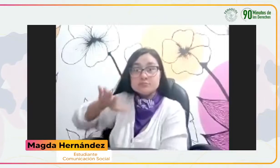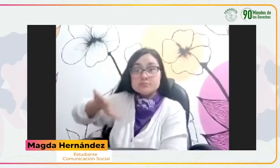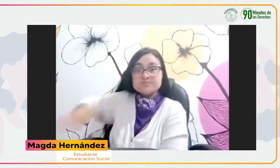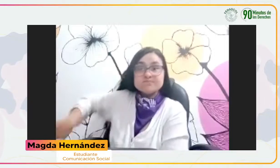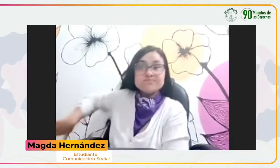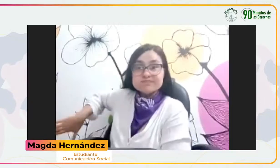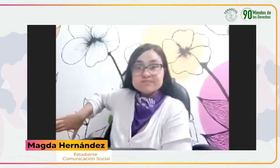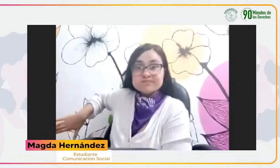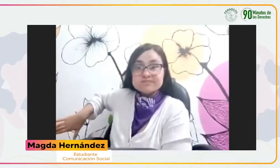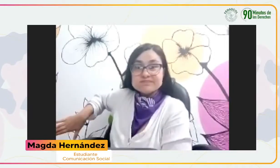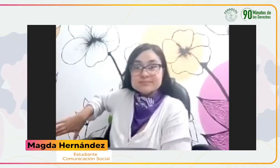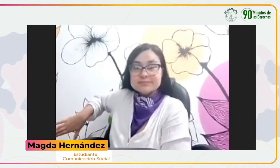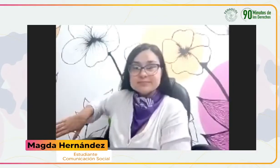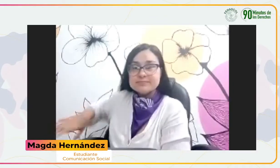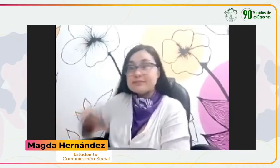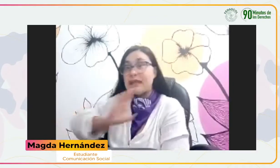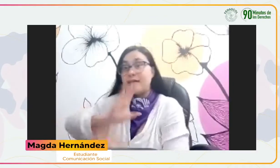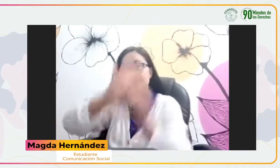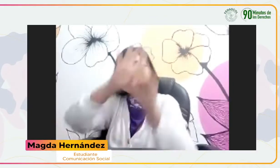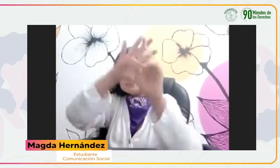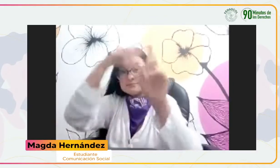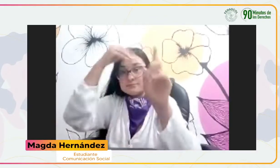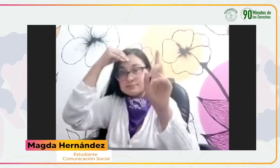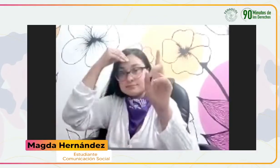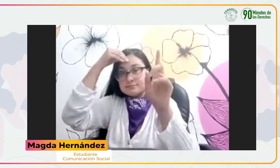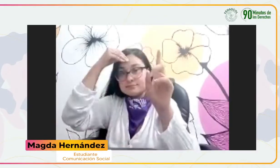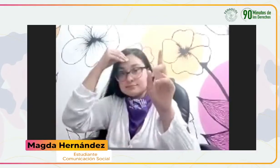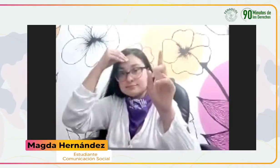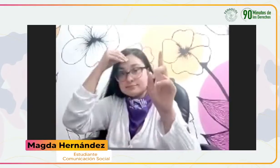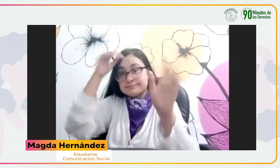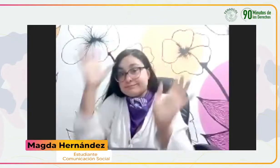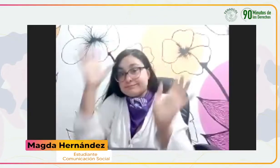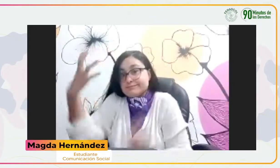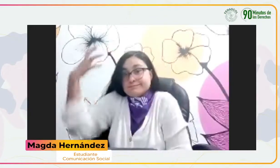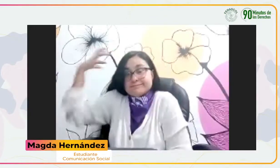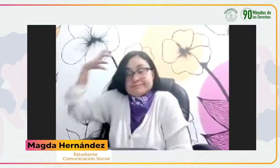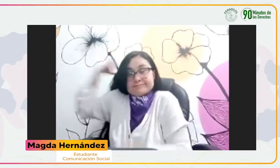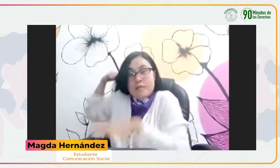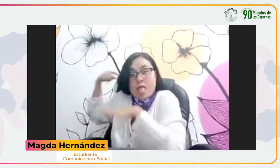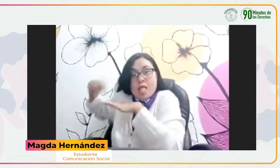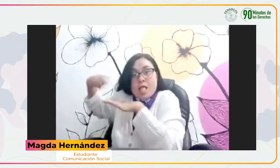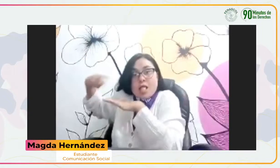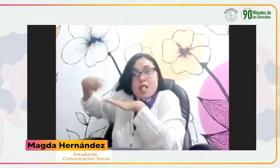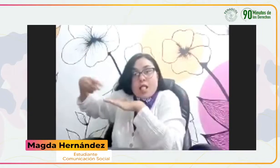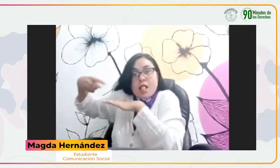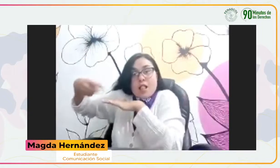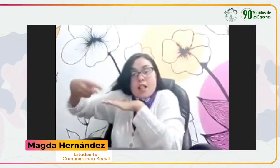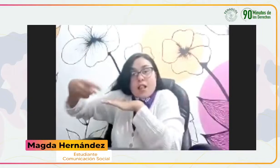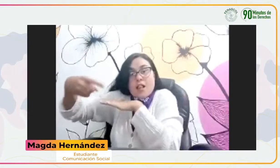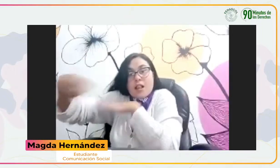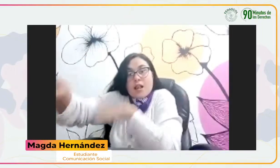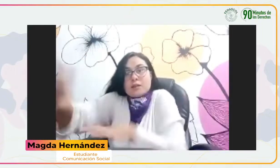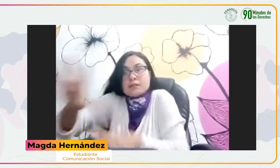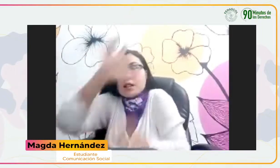de estas asociaciones, que las echan a un lado y que realmente ha venido